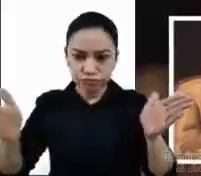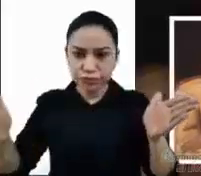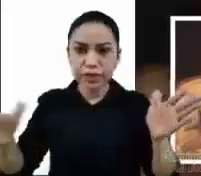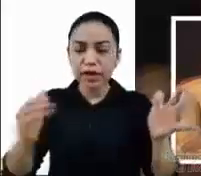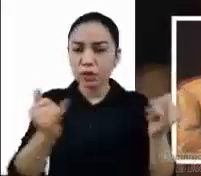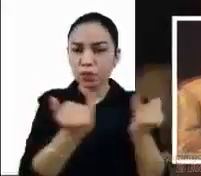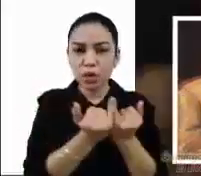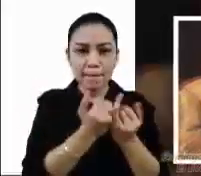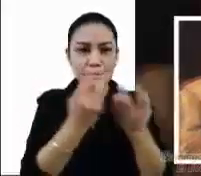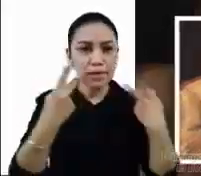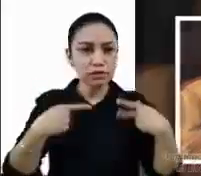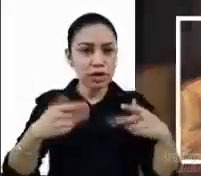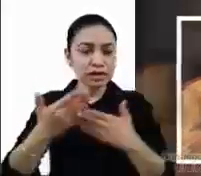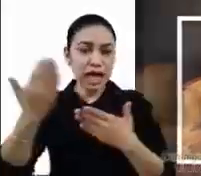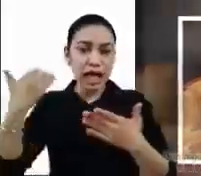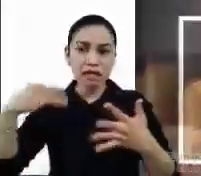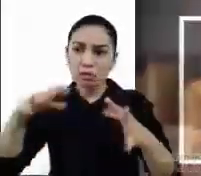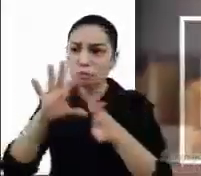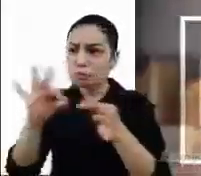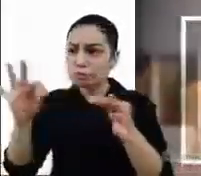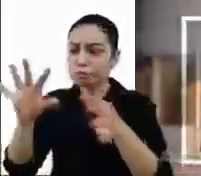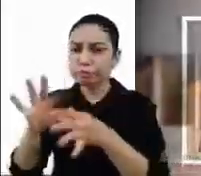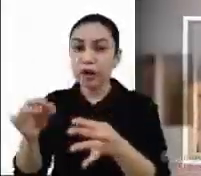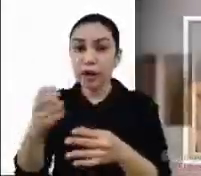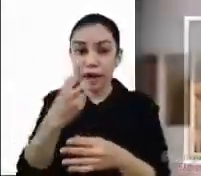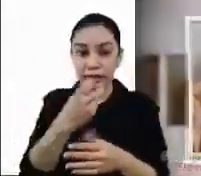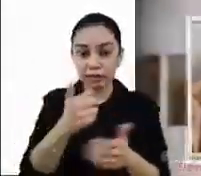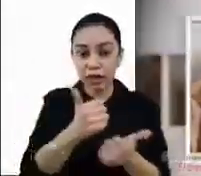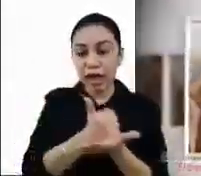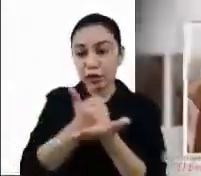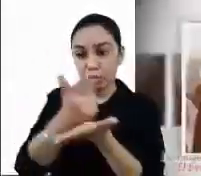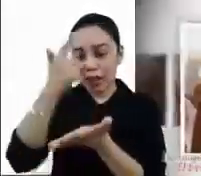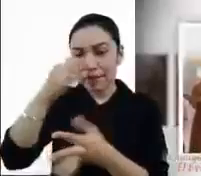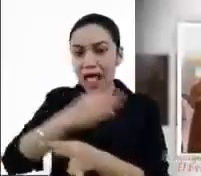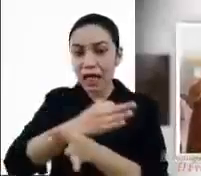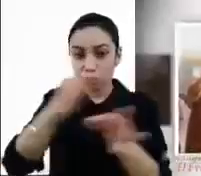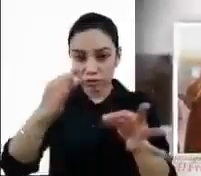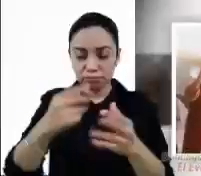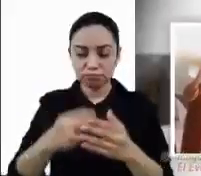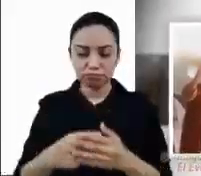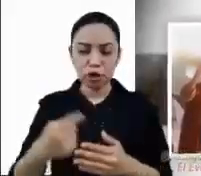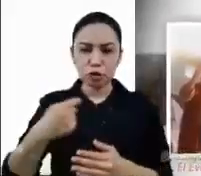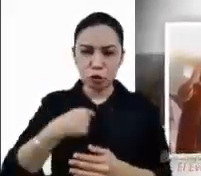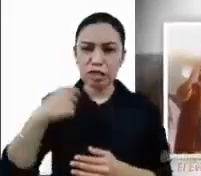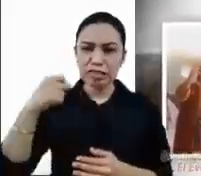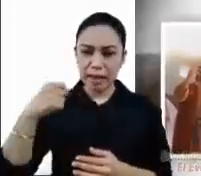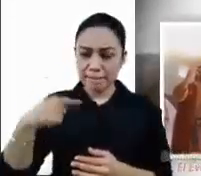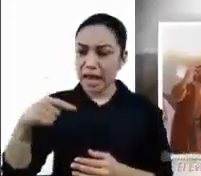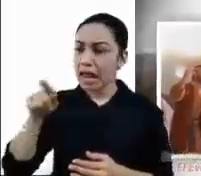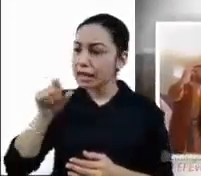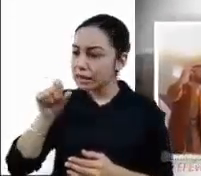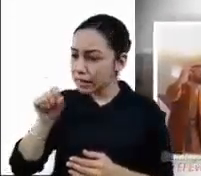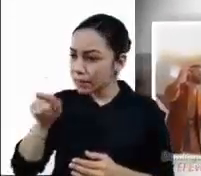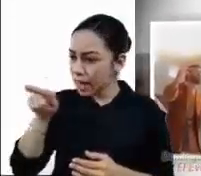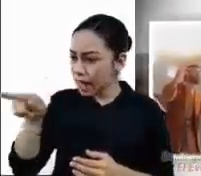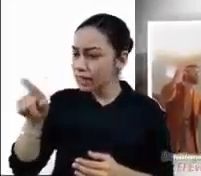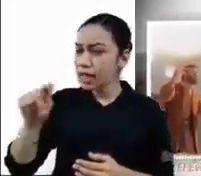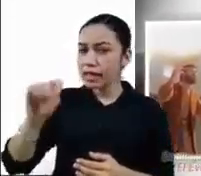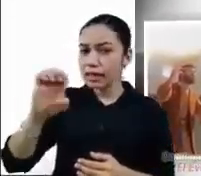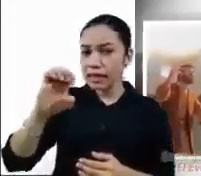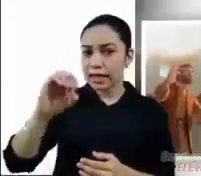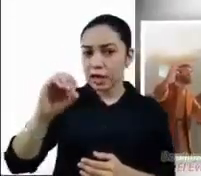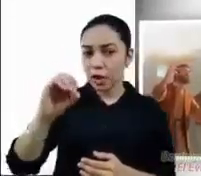el principio y que ayudaron en la predicación. Yo también, ilustre Teófilo, después de haberme